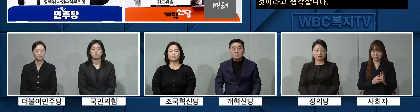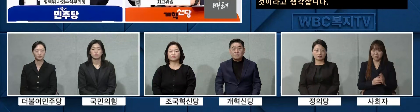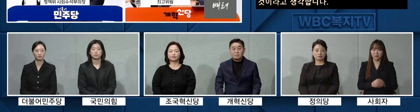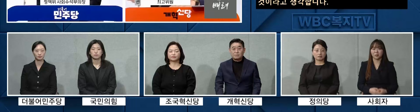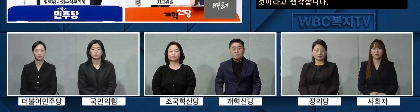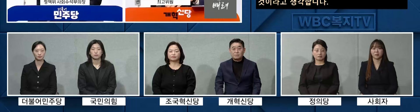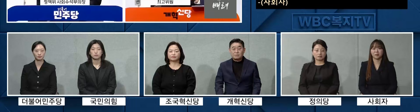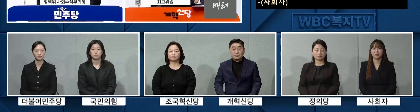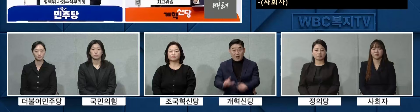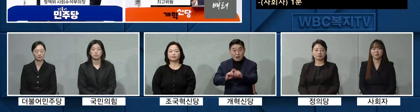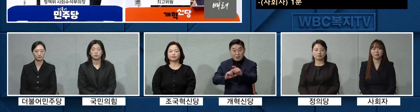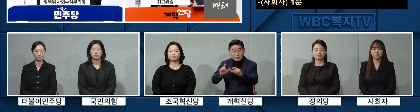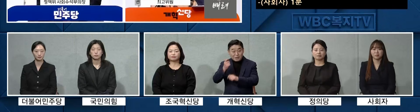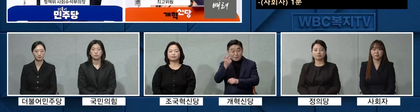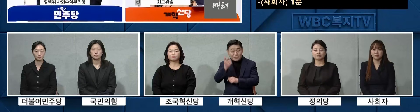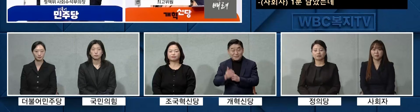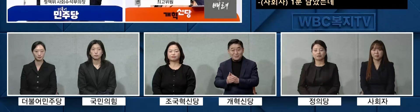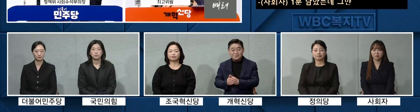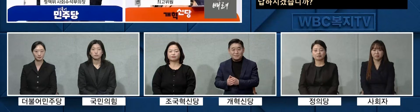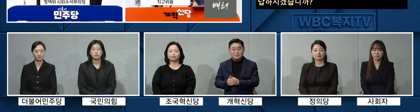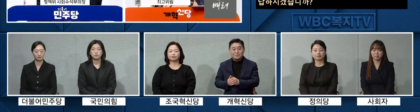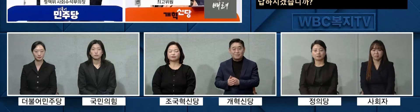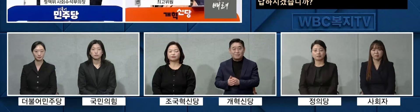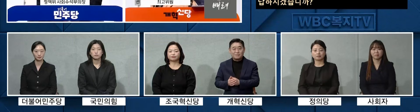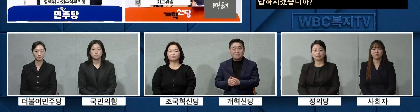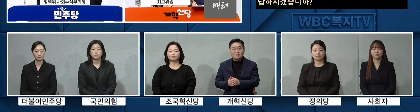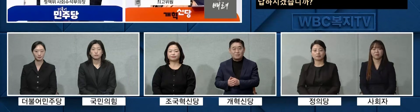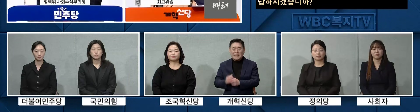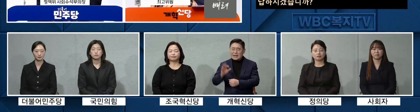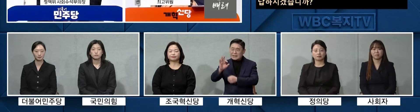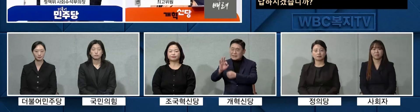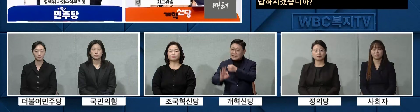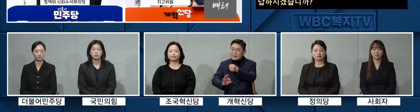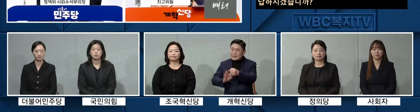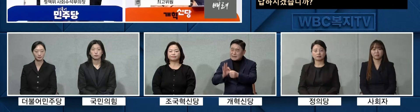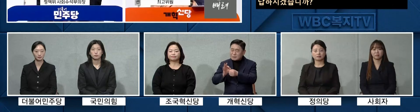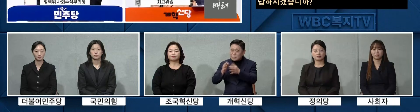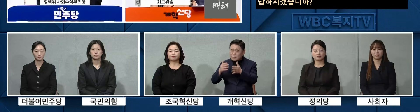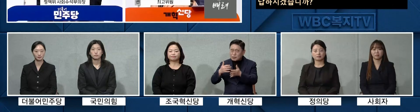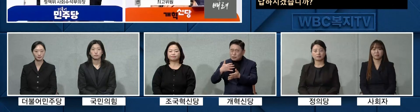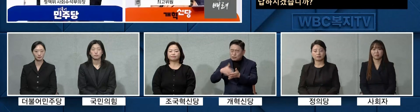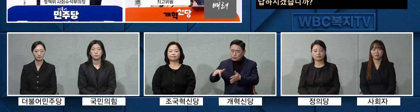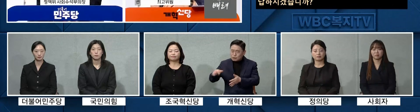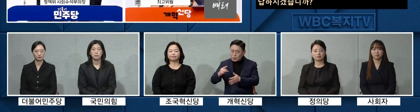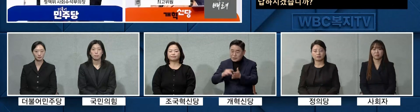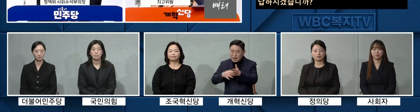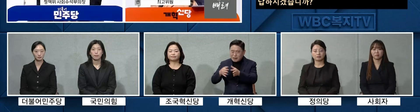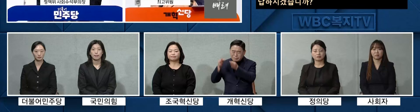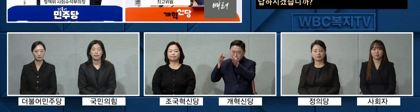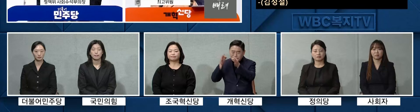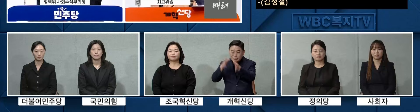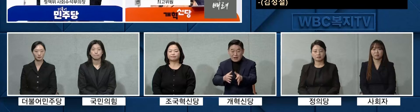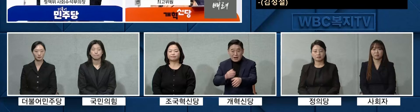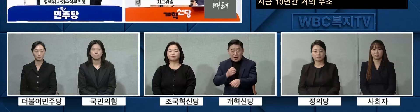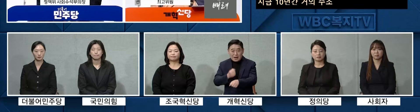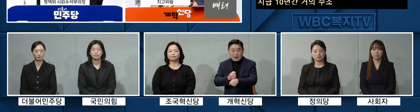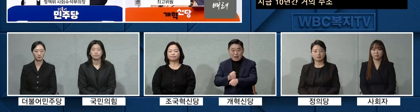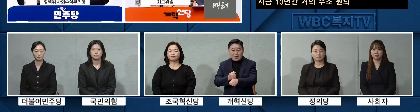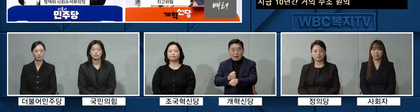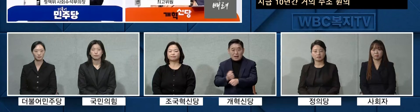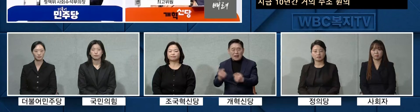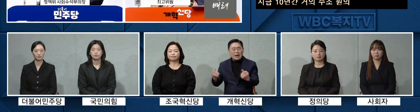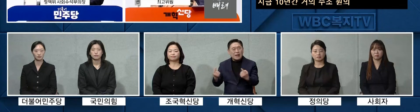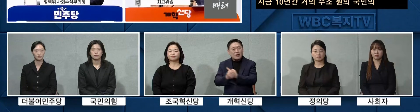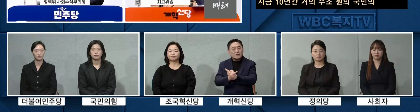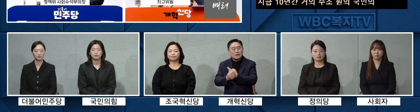거기에 이어서 하나만 더 묻겠습니다. 지금 10년간 거의 수조 원의 국민의 세금을 쏟아부어서 혁신도시